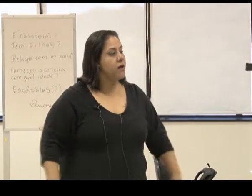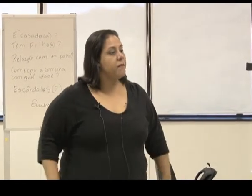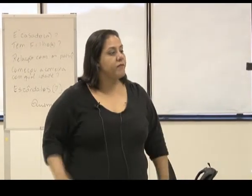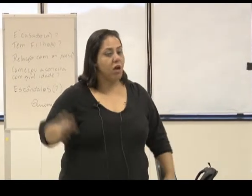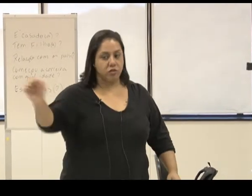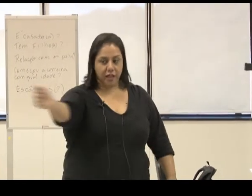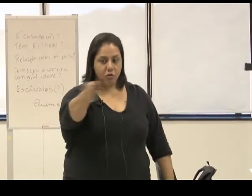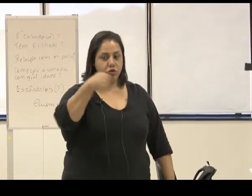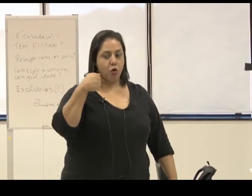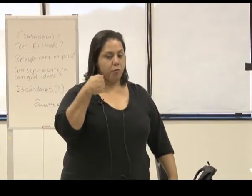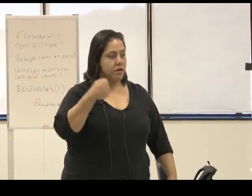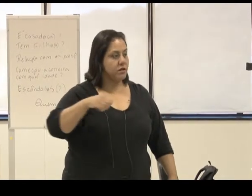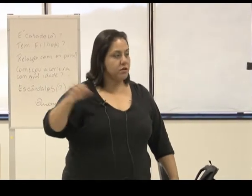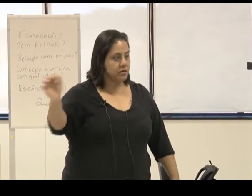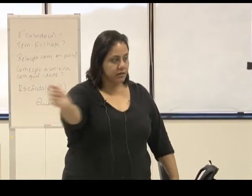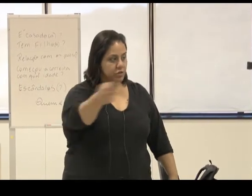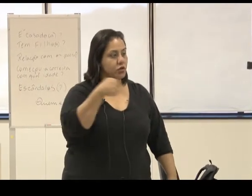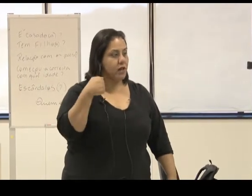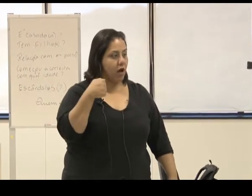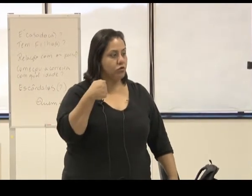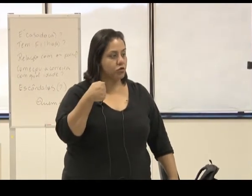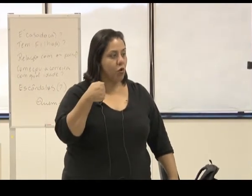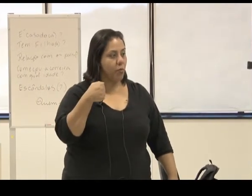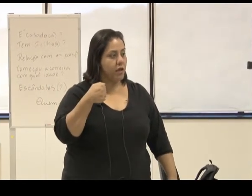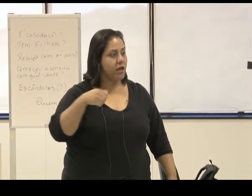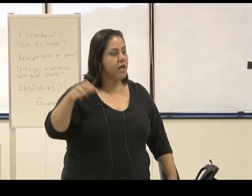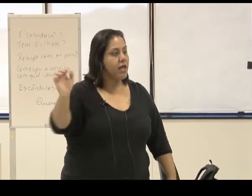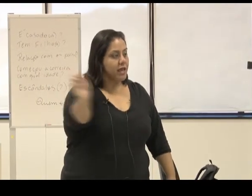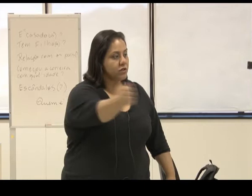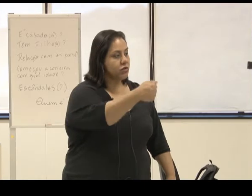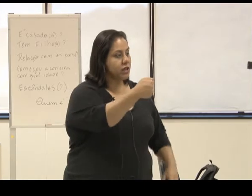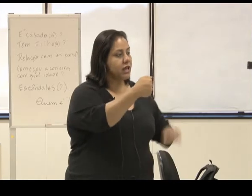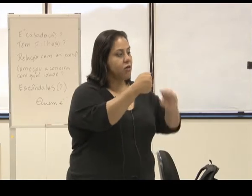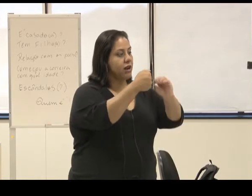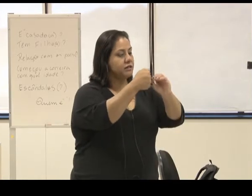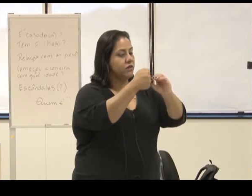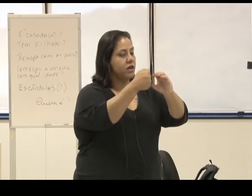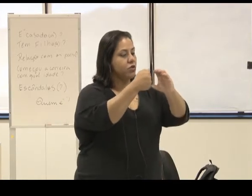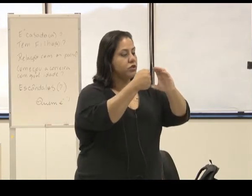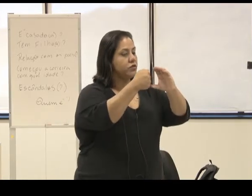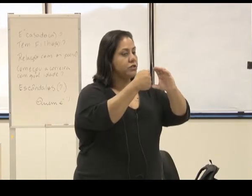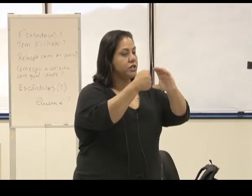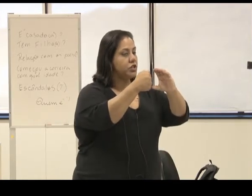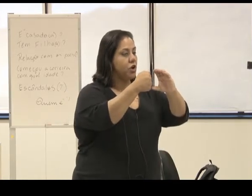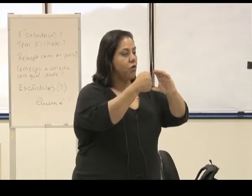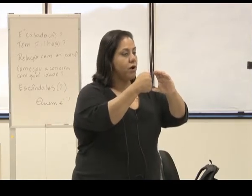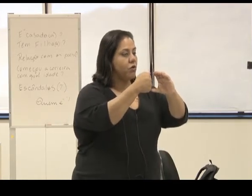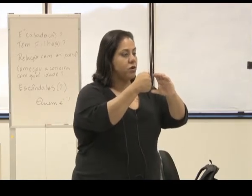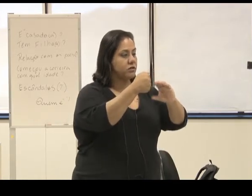Não, isso aqui é um chopp. Sinal, chopp. Isso aqui é o classificador de você encher alguma coisa.